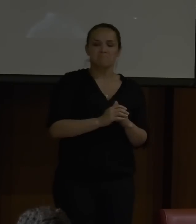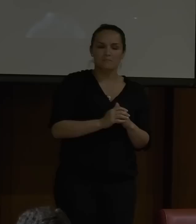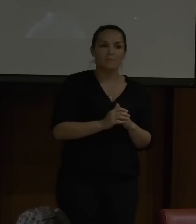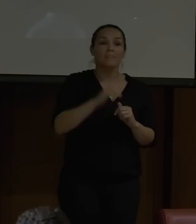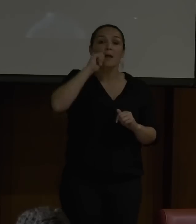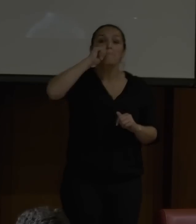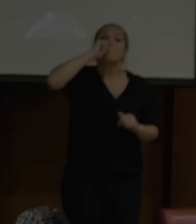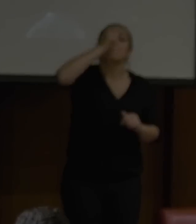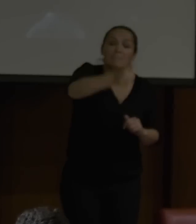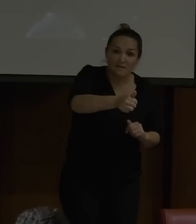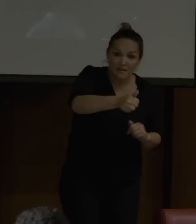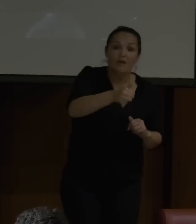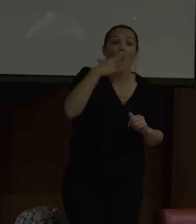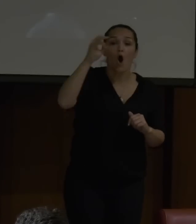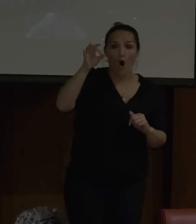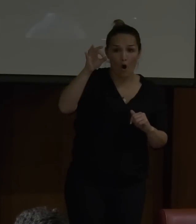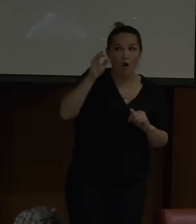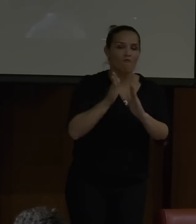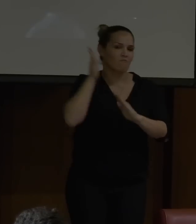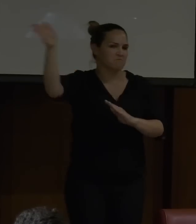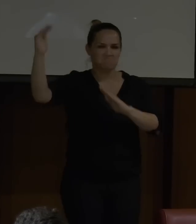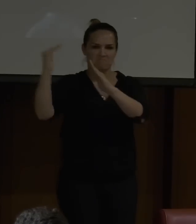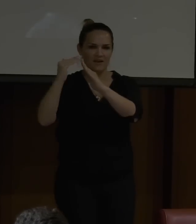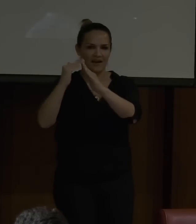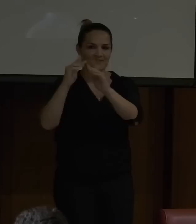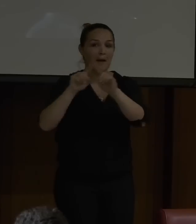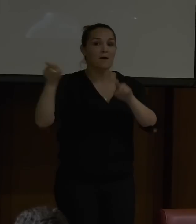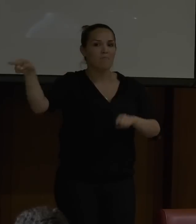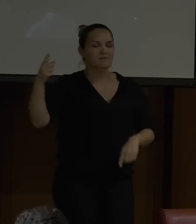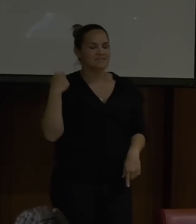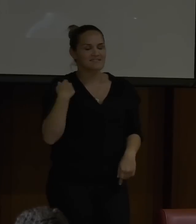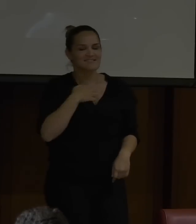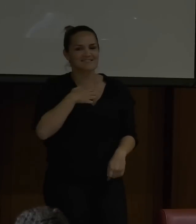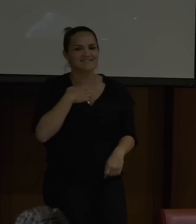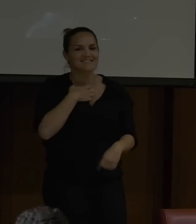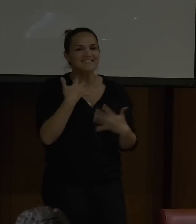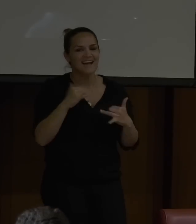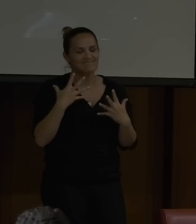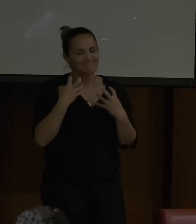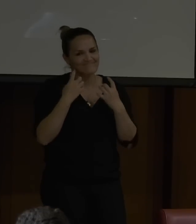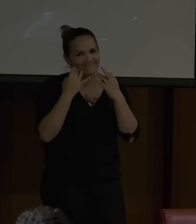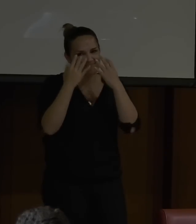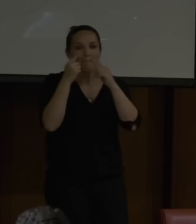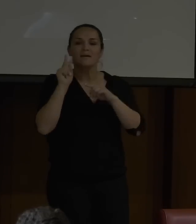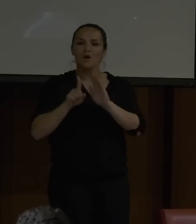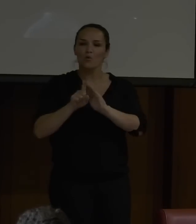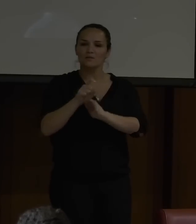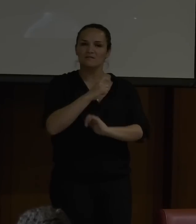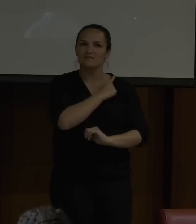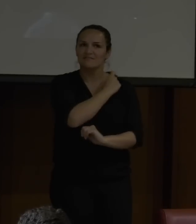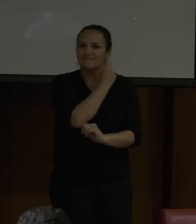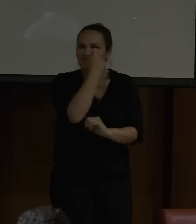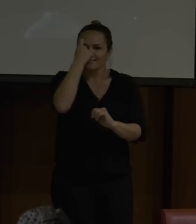siguiente Leandro volvió a su casa en San Diego, pero el gusanito ya lo había picado. El ardorcito inicial pronto se le convirtió en fuego.